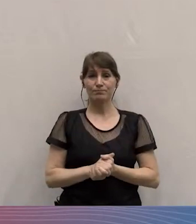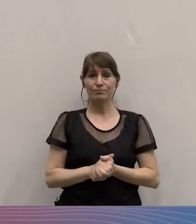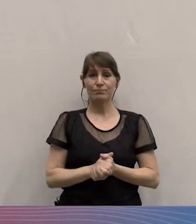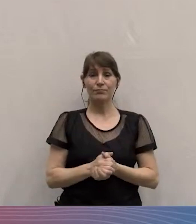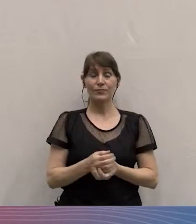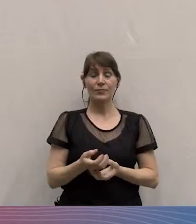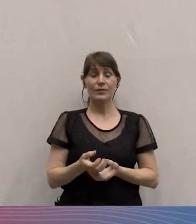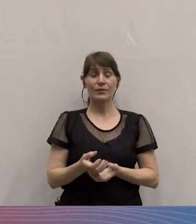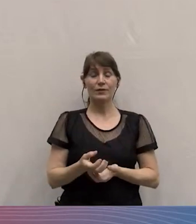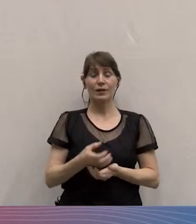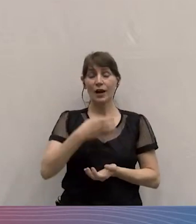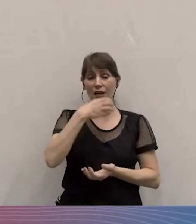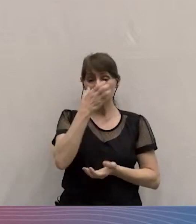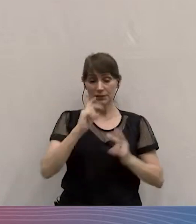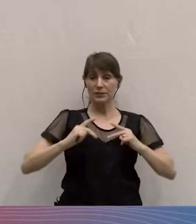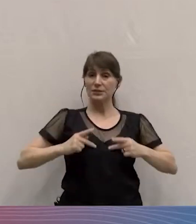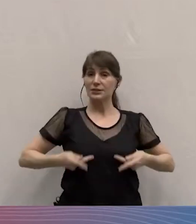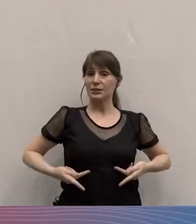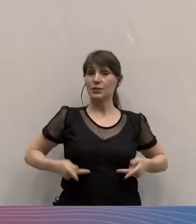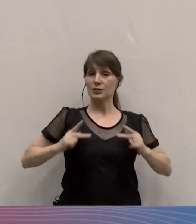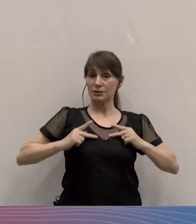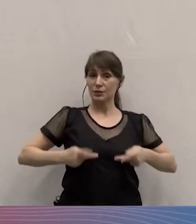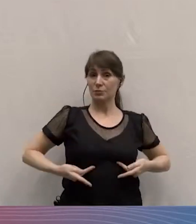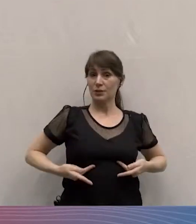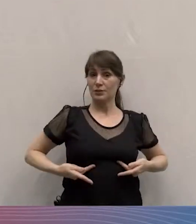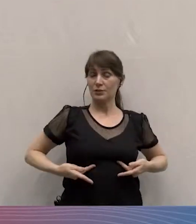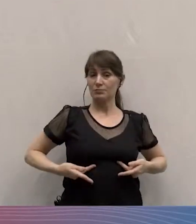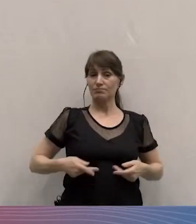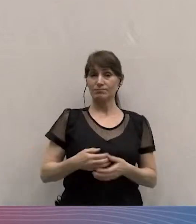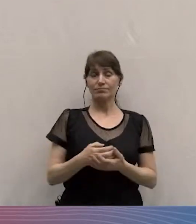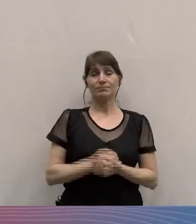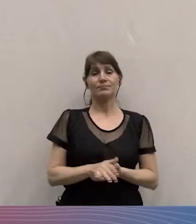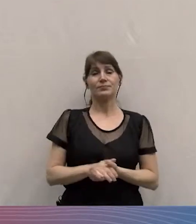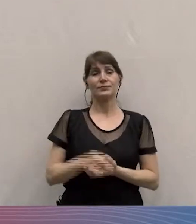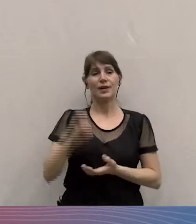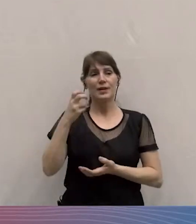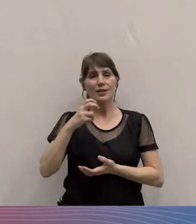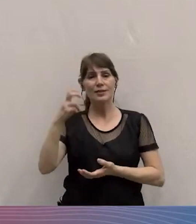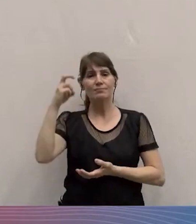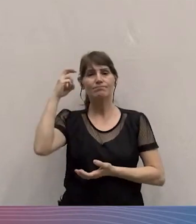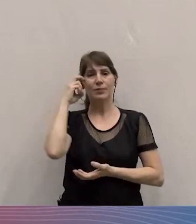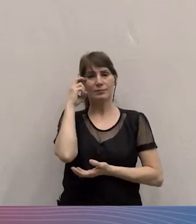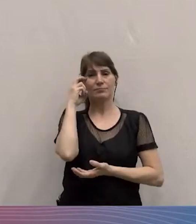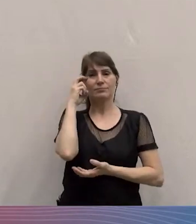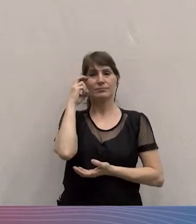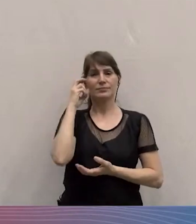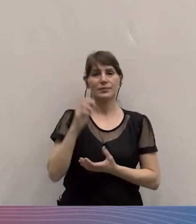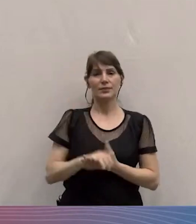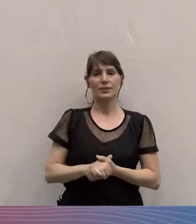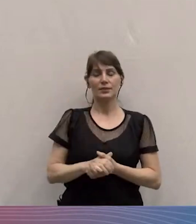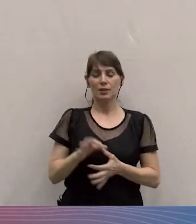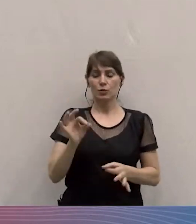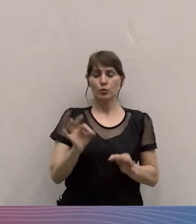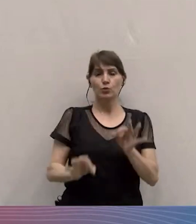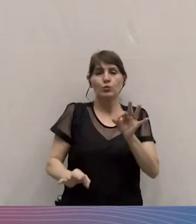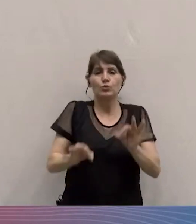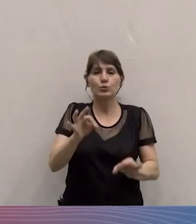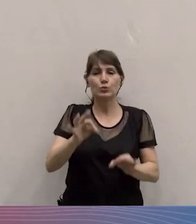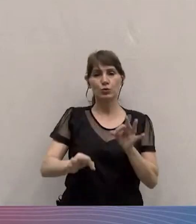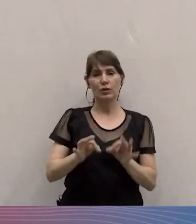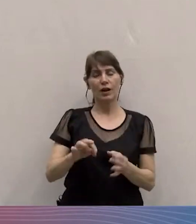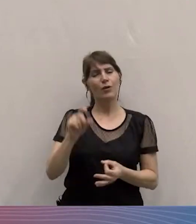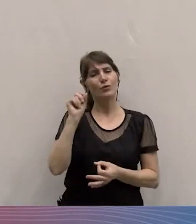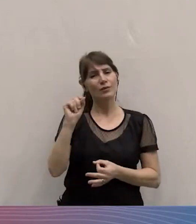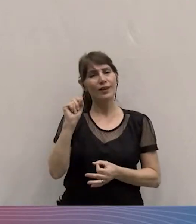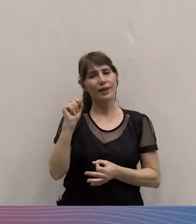oferecendo ao ser humano a capacidade de julgar o